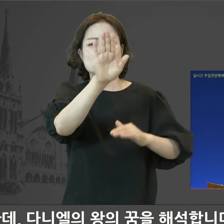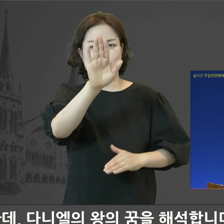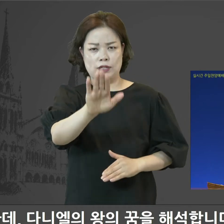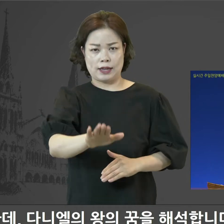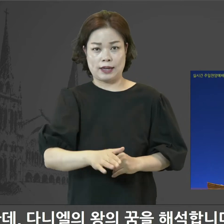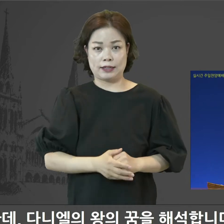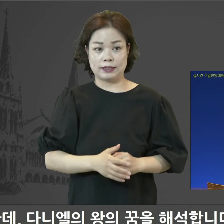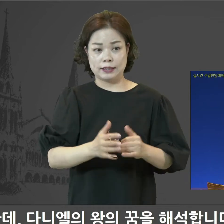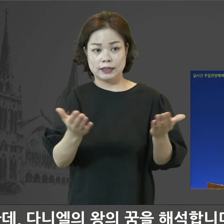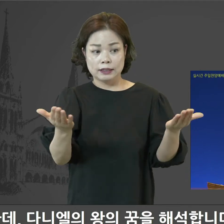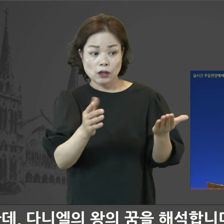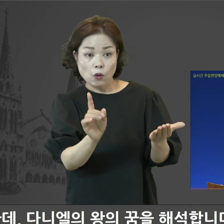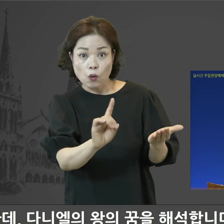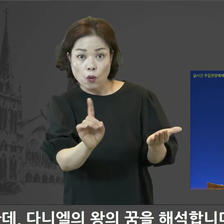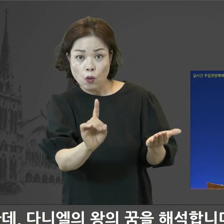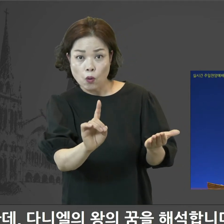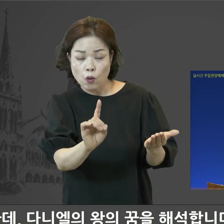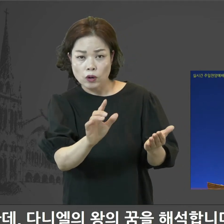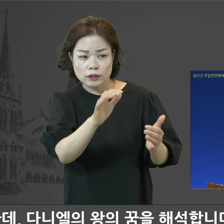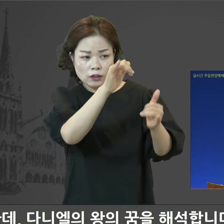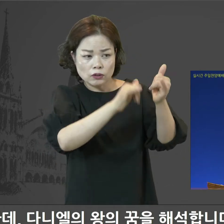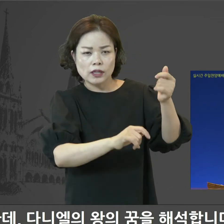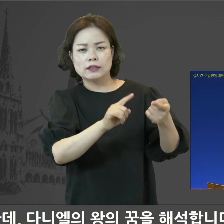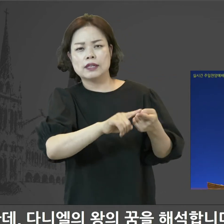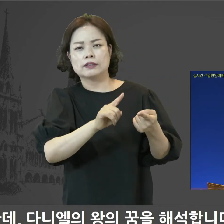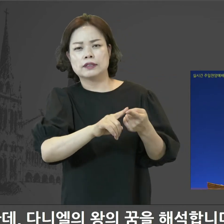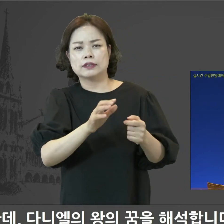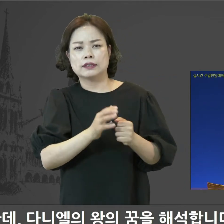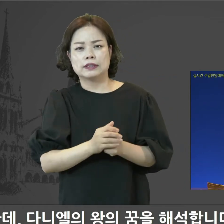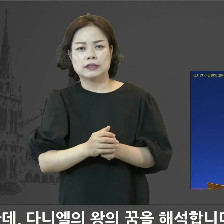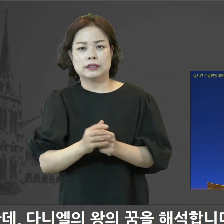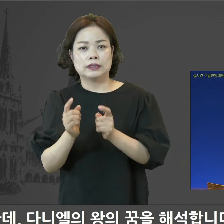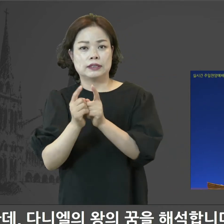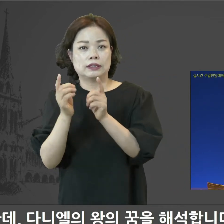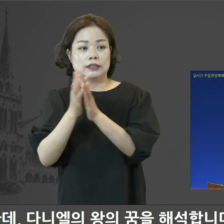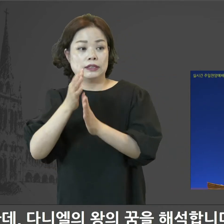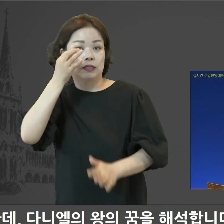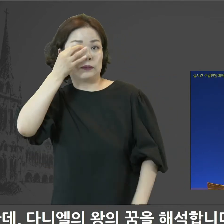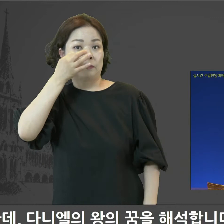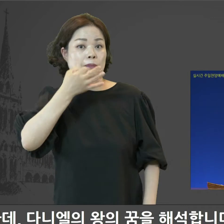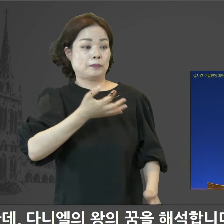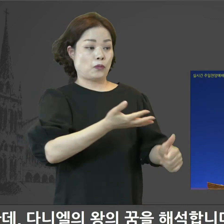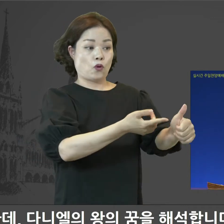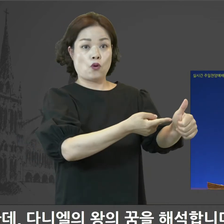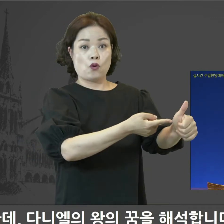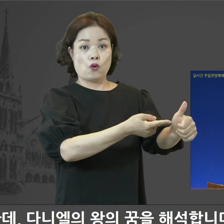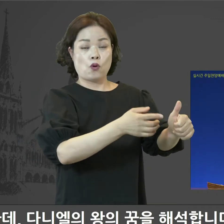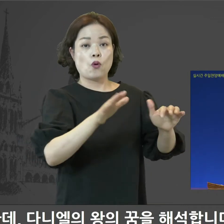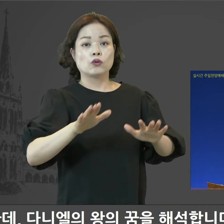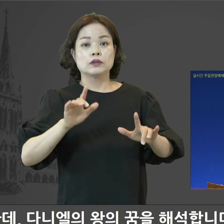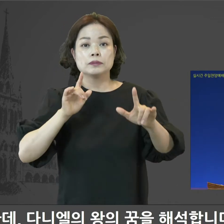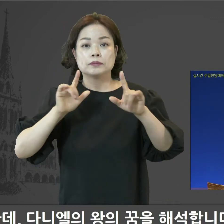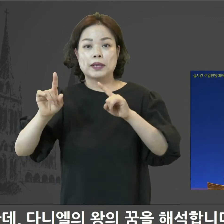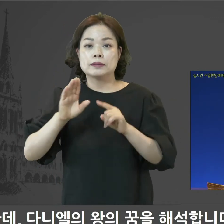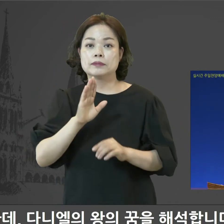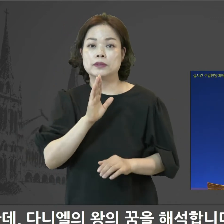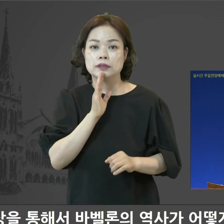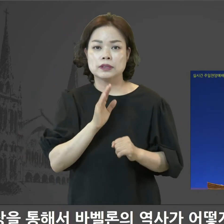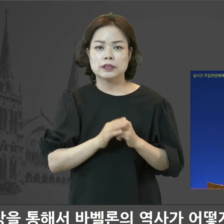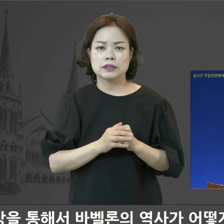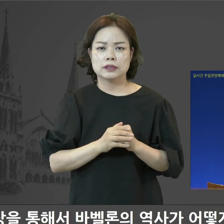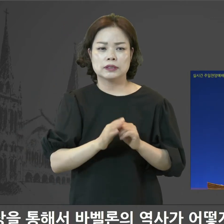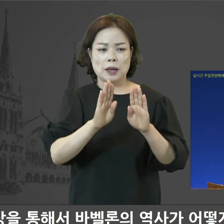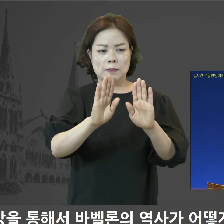이후에 역사가 어떻게 흘러가는지를 그에게 친히 보여주시죠. 그리고 오늘 말씀은 실제